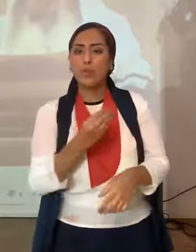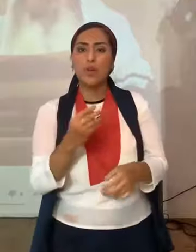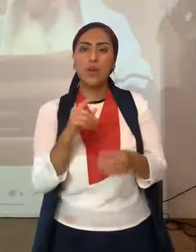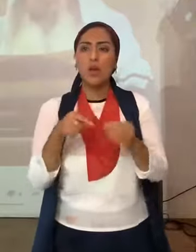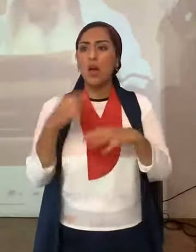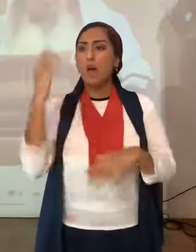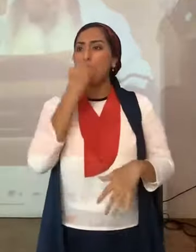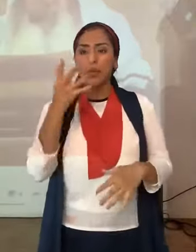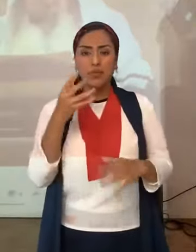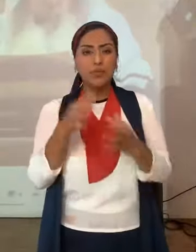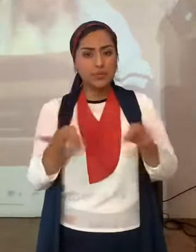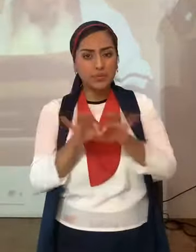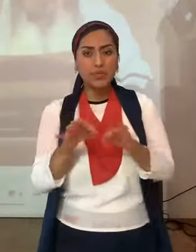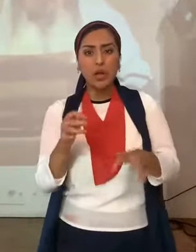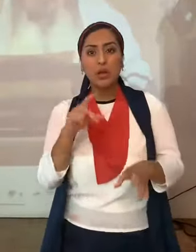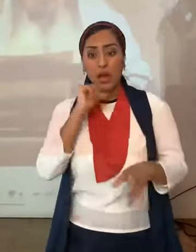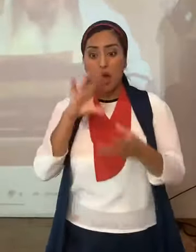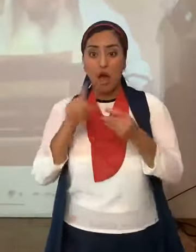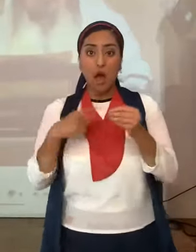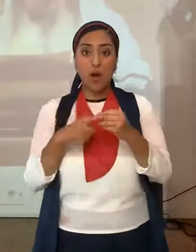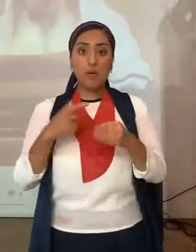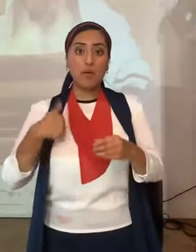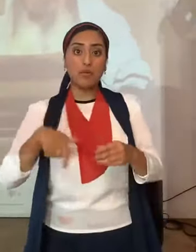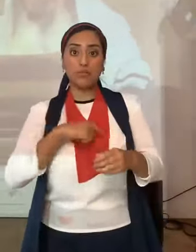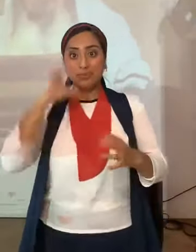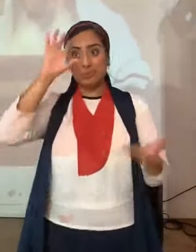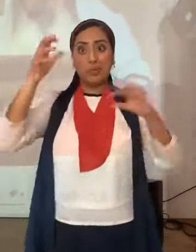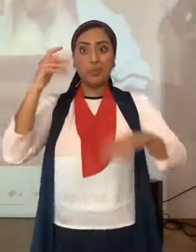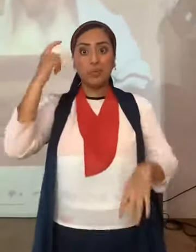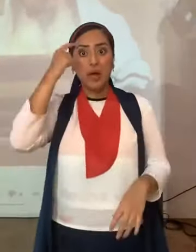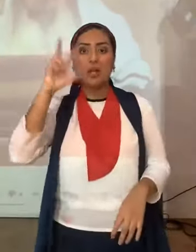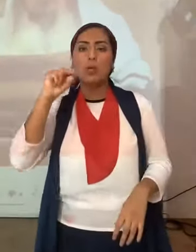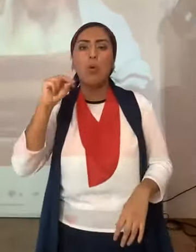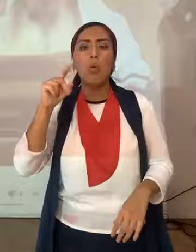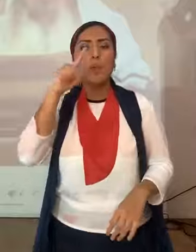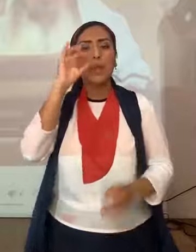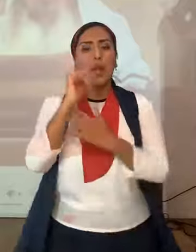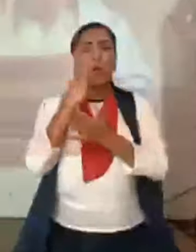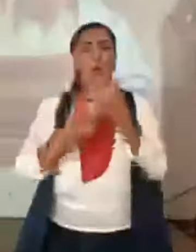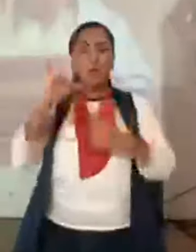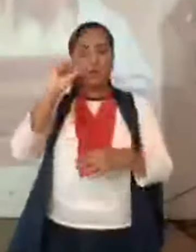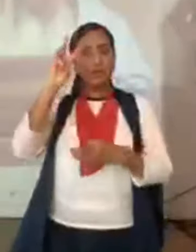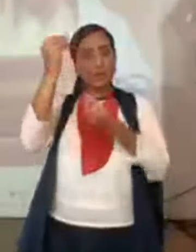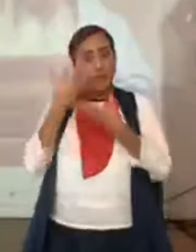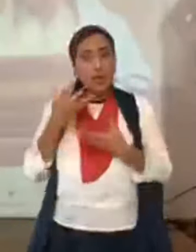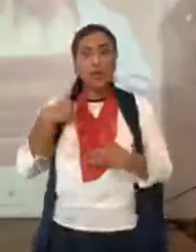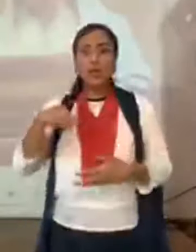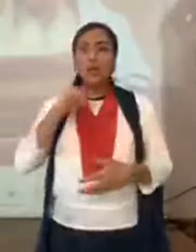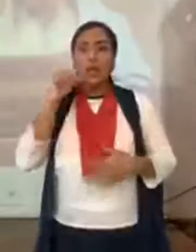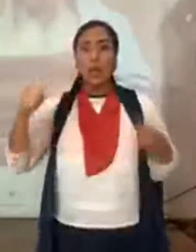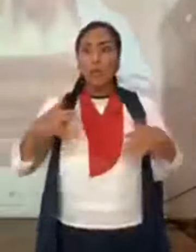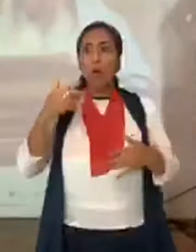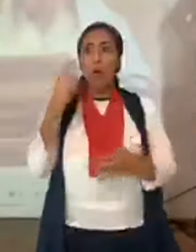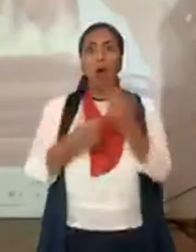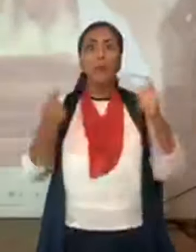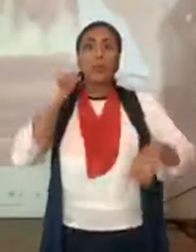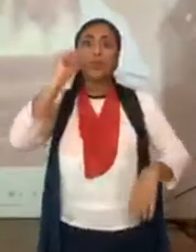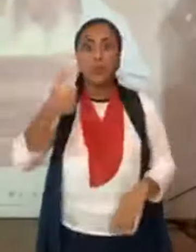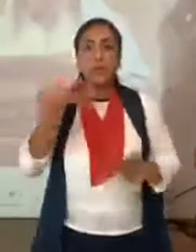cosas hermosas. No se trata de una lavada de cerebro, ¿no? Es que eso nos dice Yahshua. Que no nos preocupemos por el día de mañana,